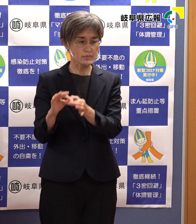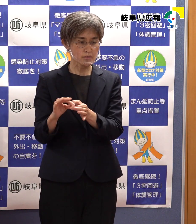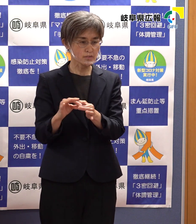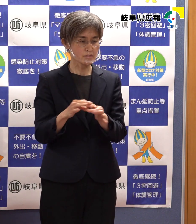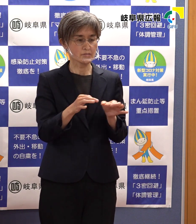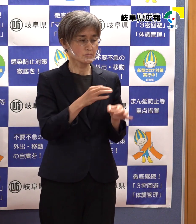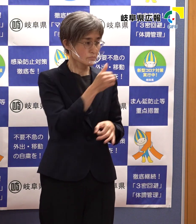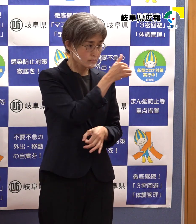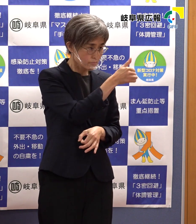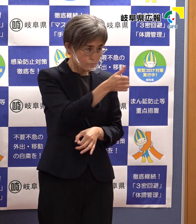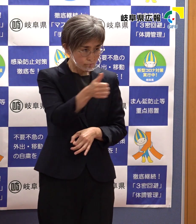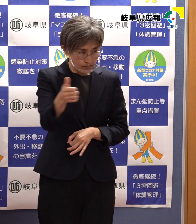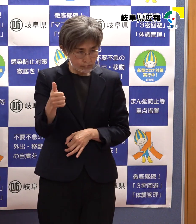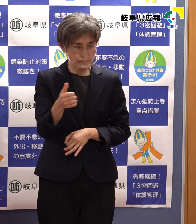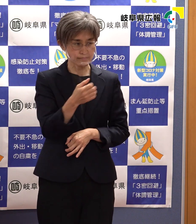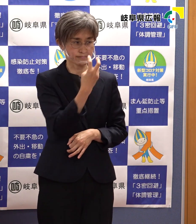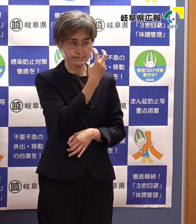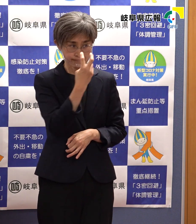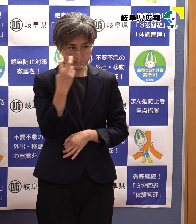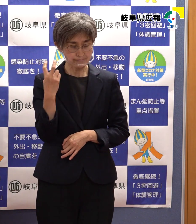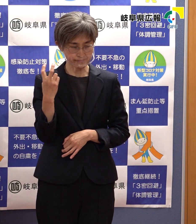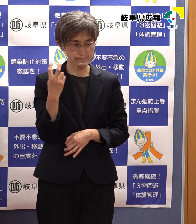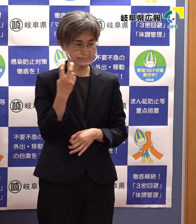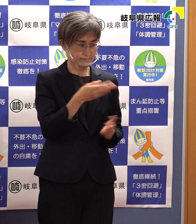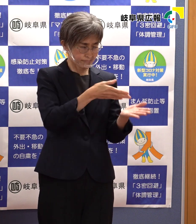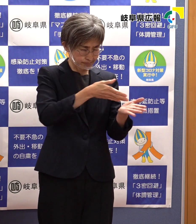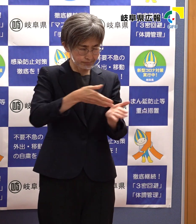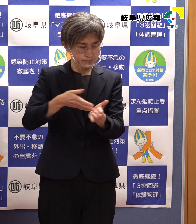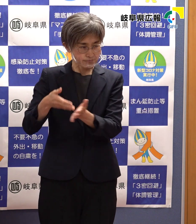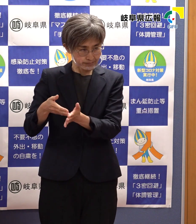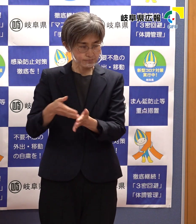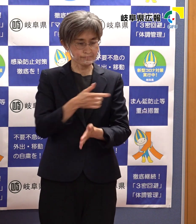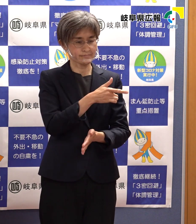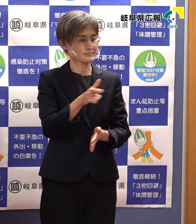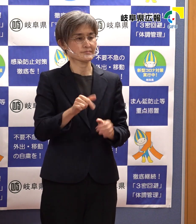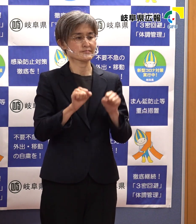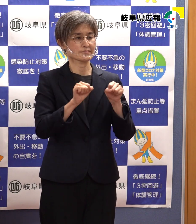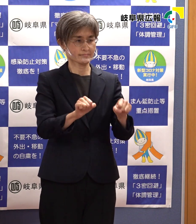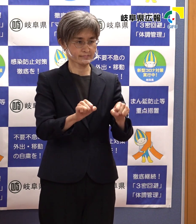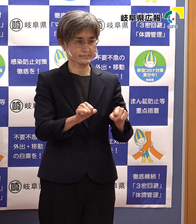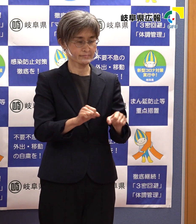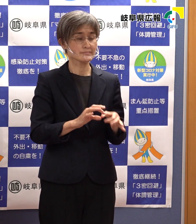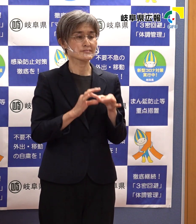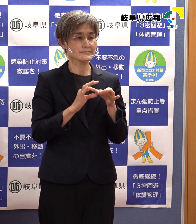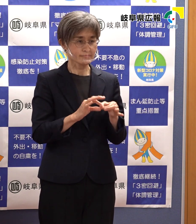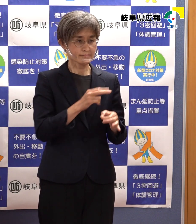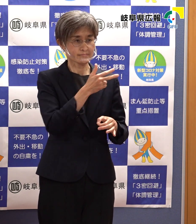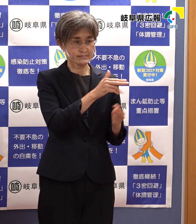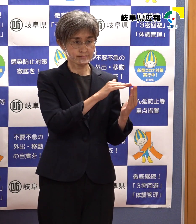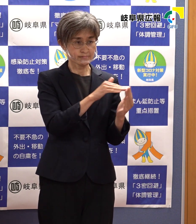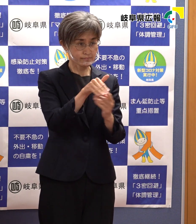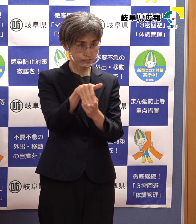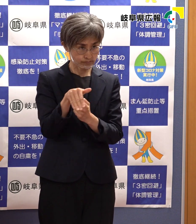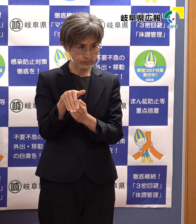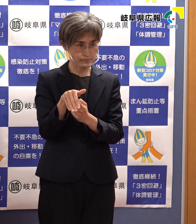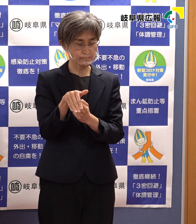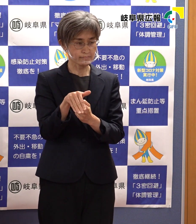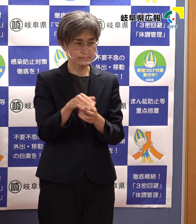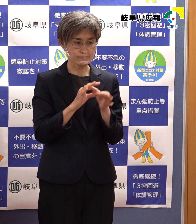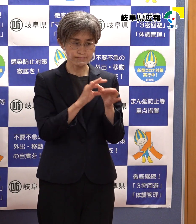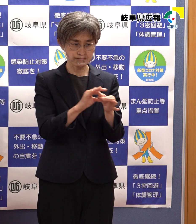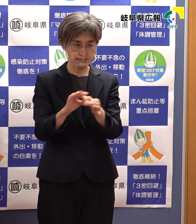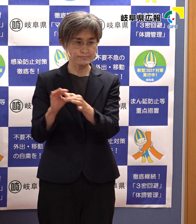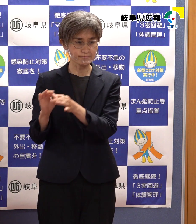ですね、説得をしたりしておりますので、まあ、市町村ともよく連絡を取り